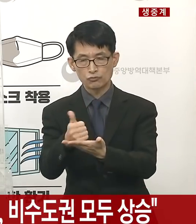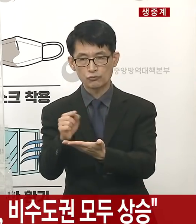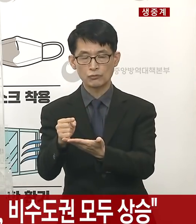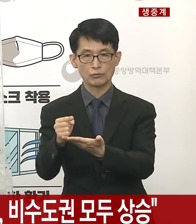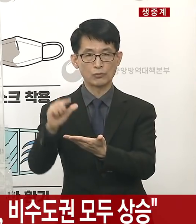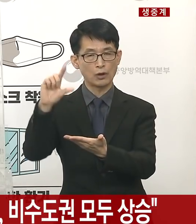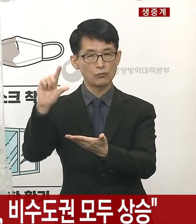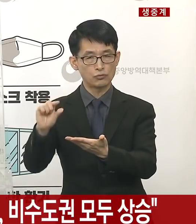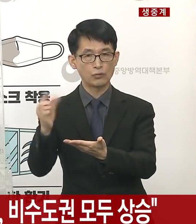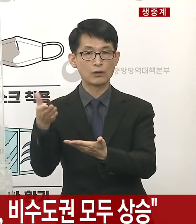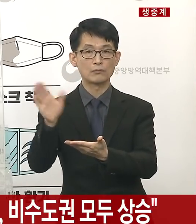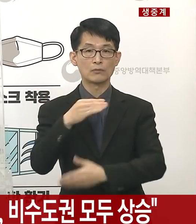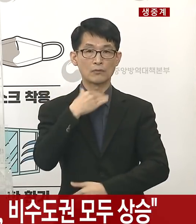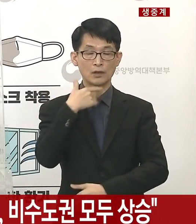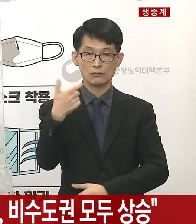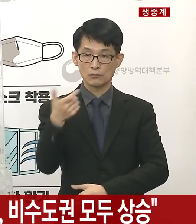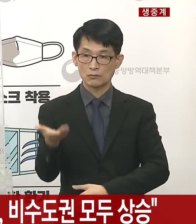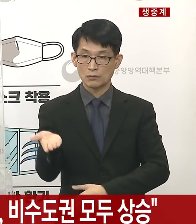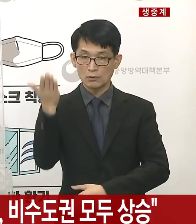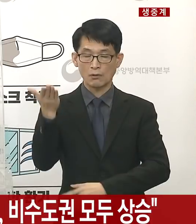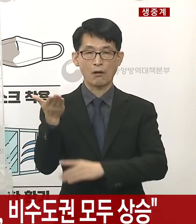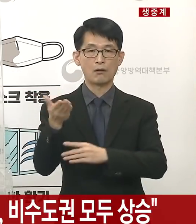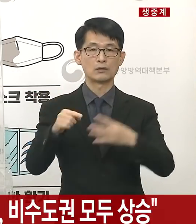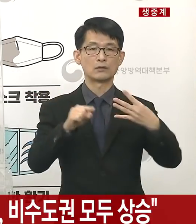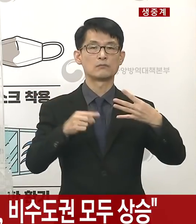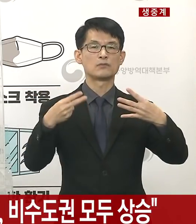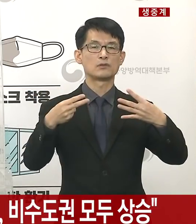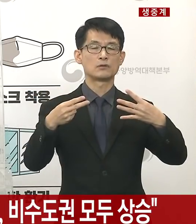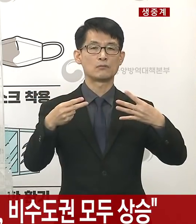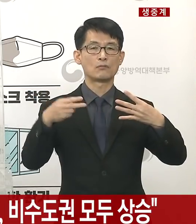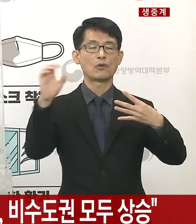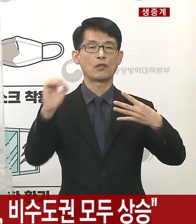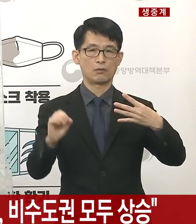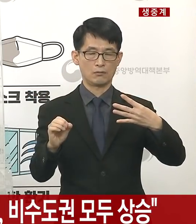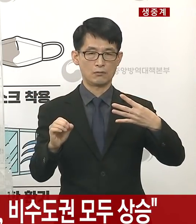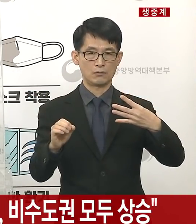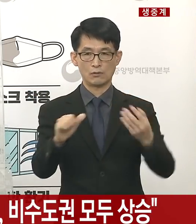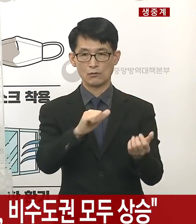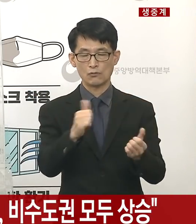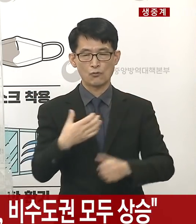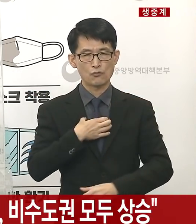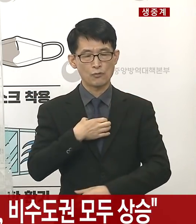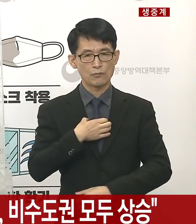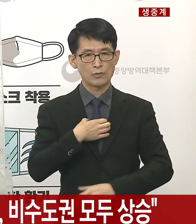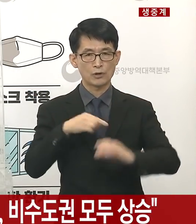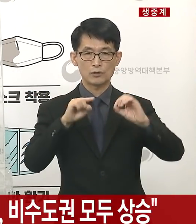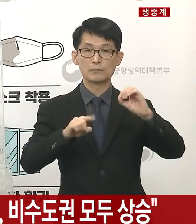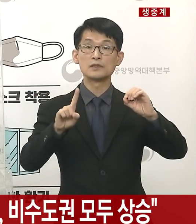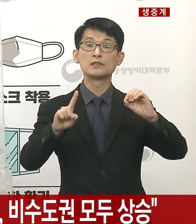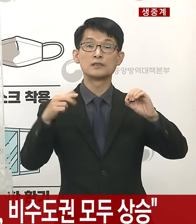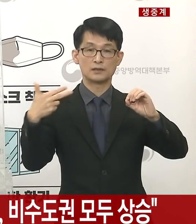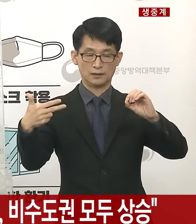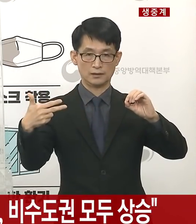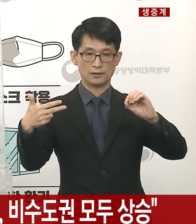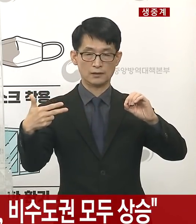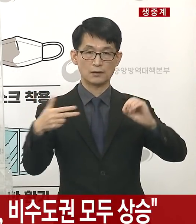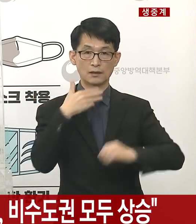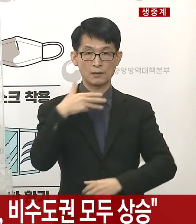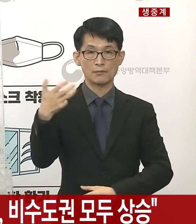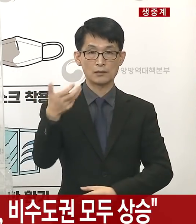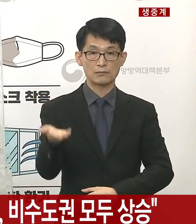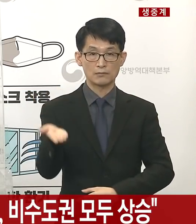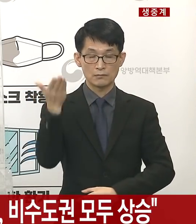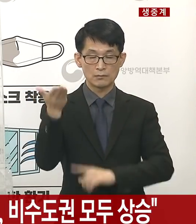낮아졌지만 60대는 중증화율이 4.2%, 치명률은 0.17%였으며